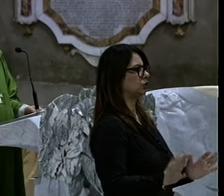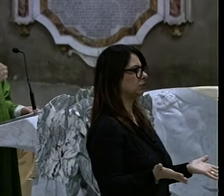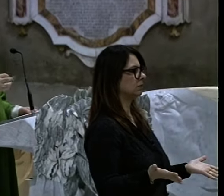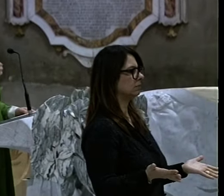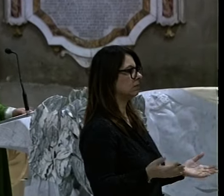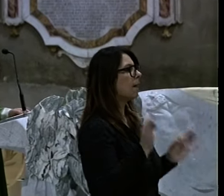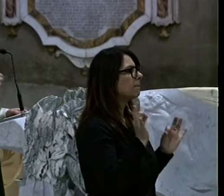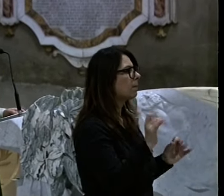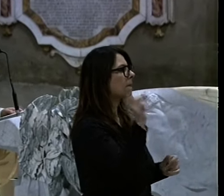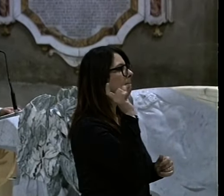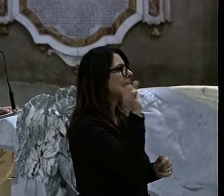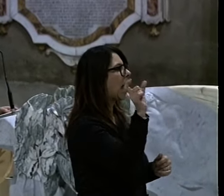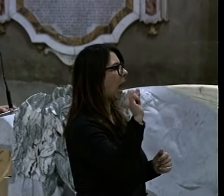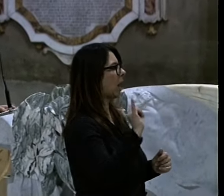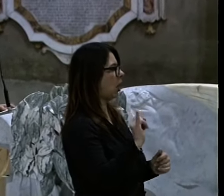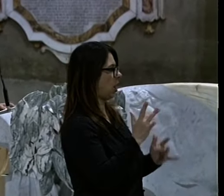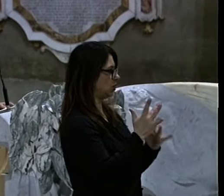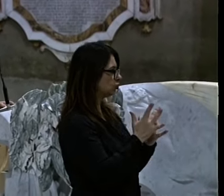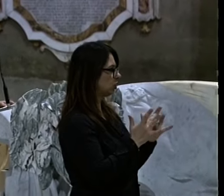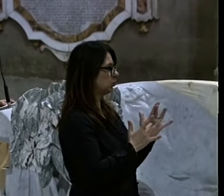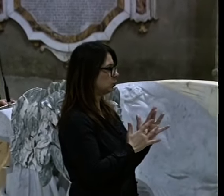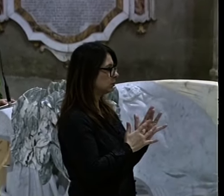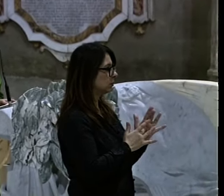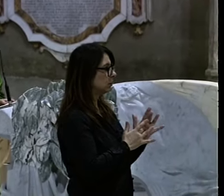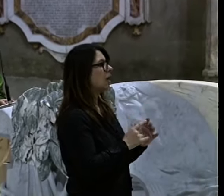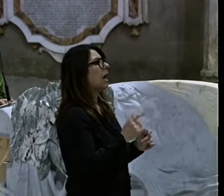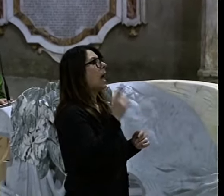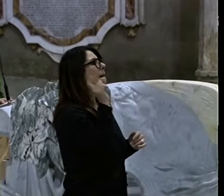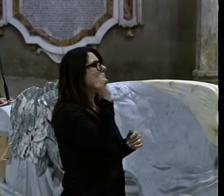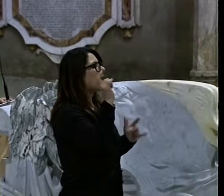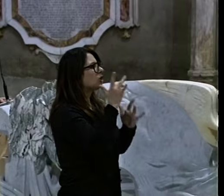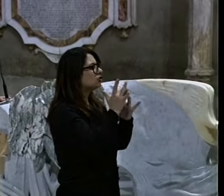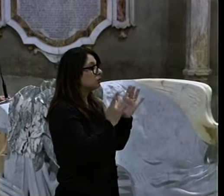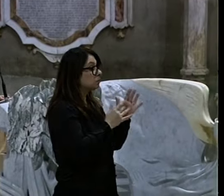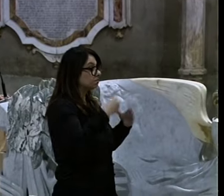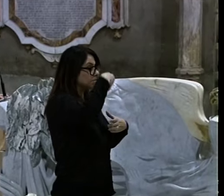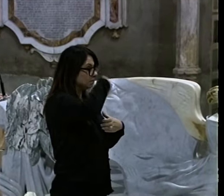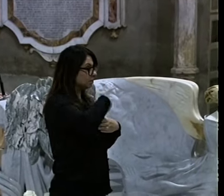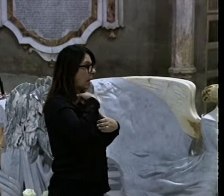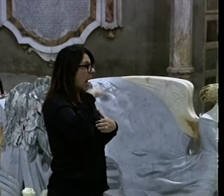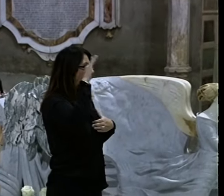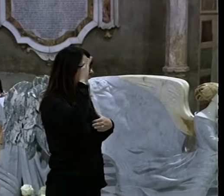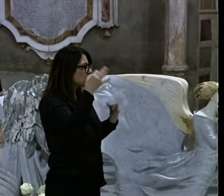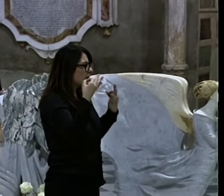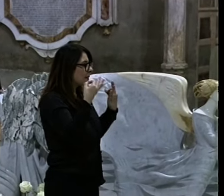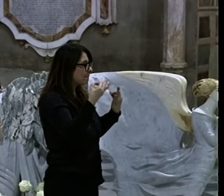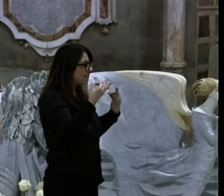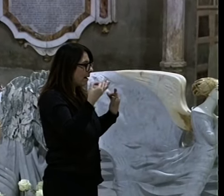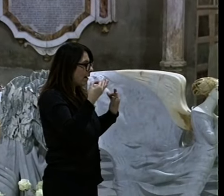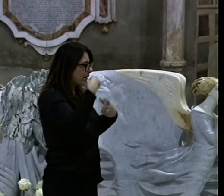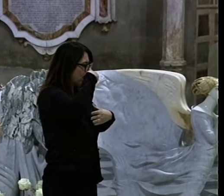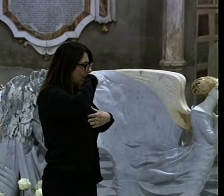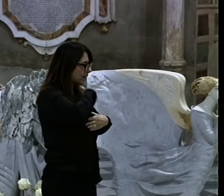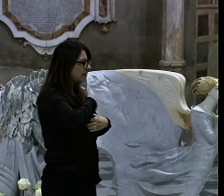la parola di Gesù, quando entra, la parola di Gesù, quando la ascoltiamo davvero,